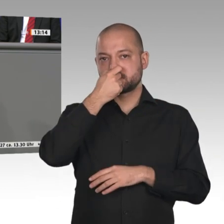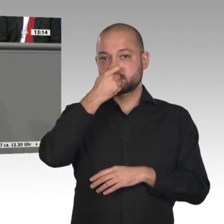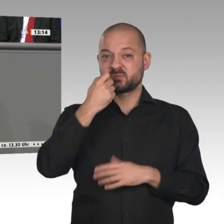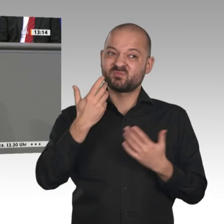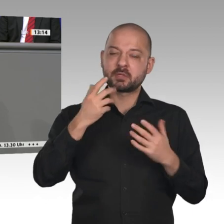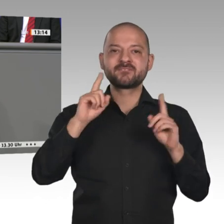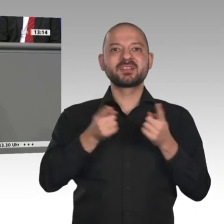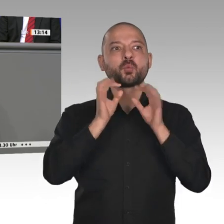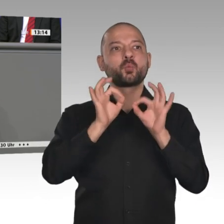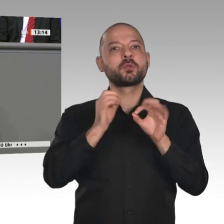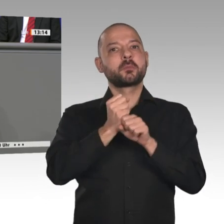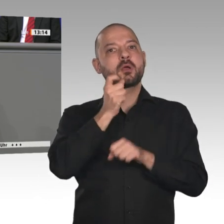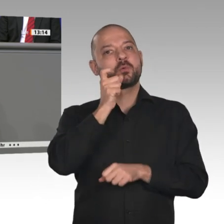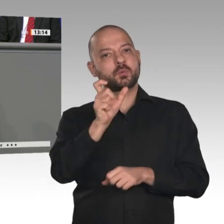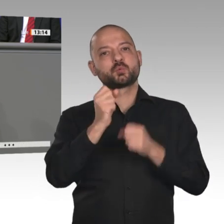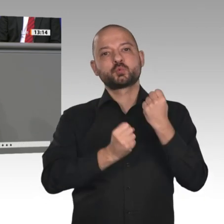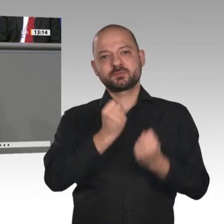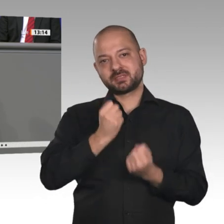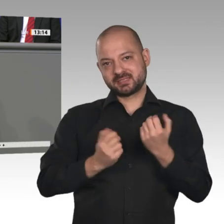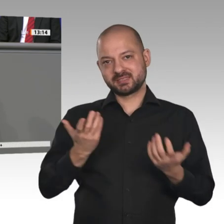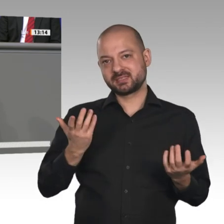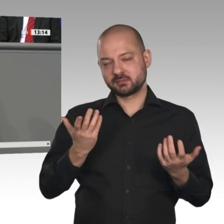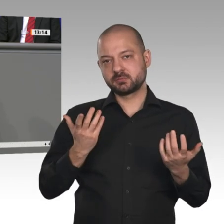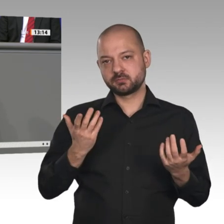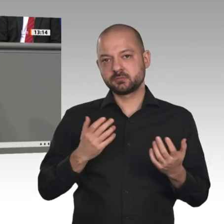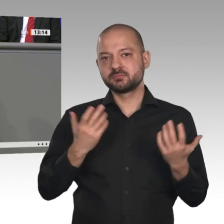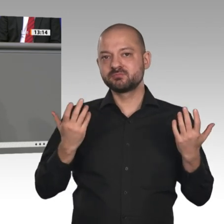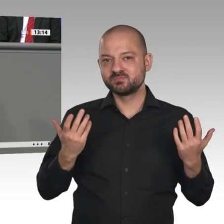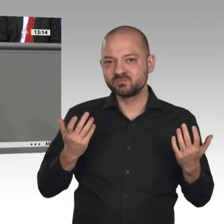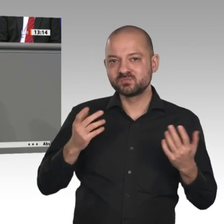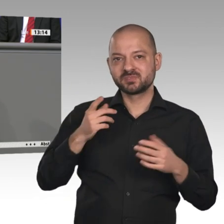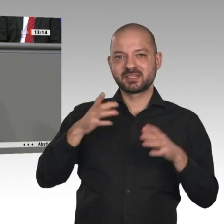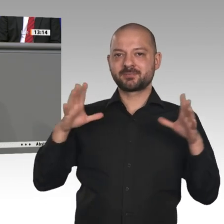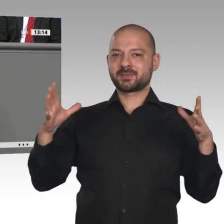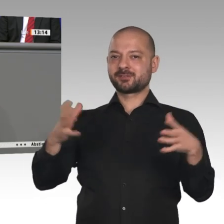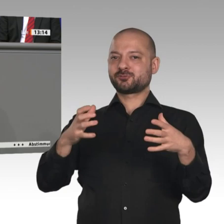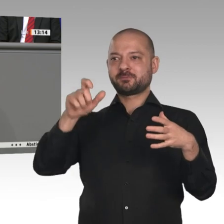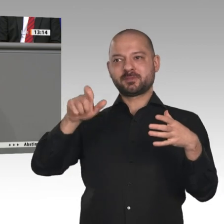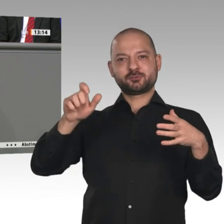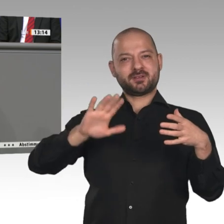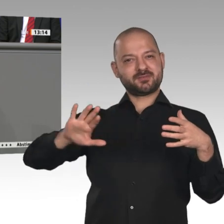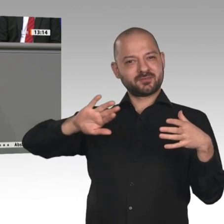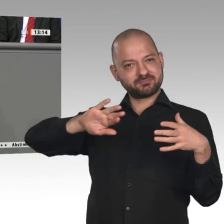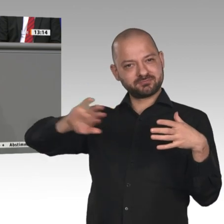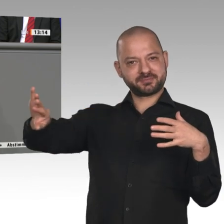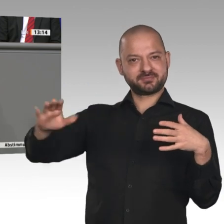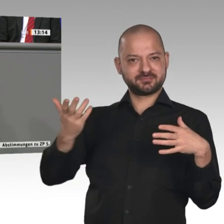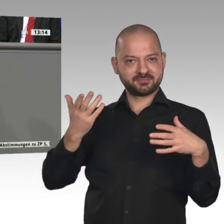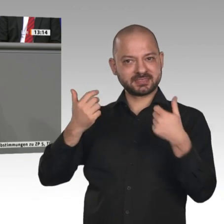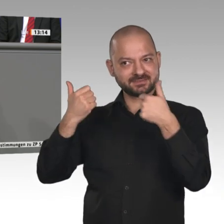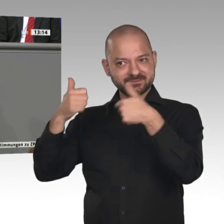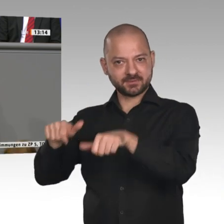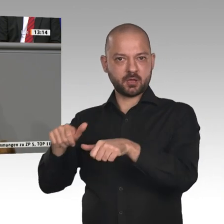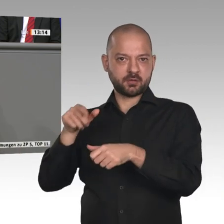ein schwieriger Begriff in diesem Zusammenhang ist. Es wurden Menschen aus der Gemeinschaft ausgestoßen, sie wurden zur